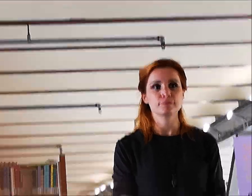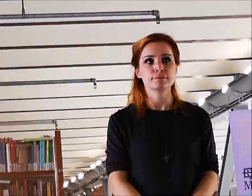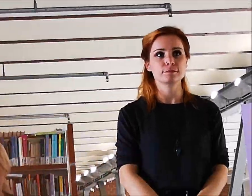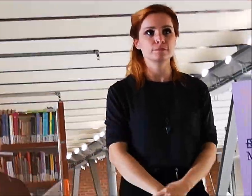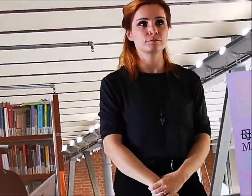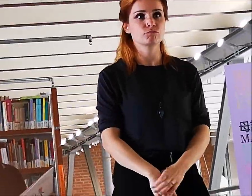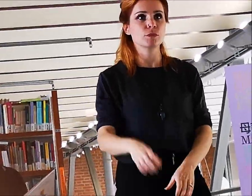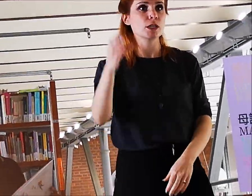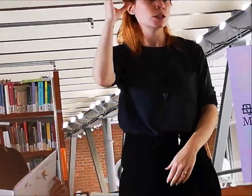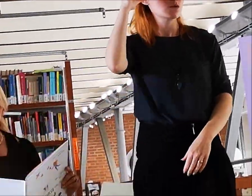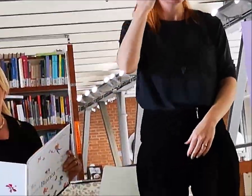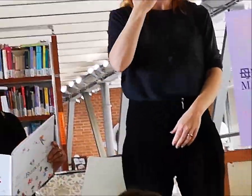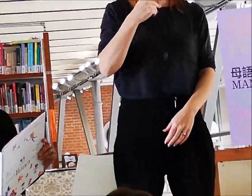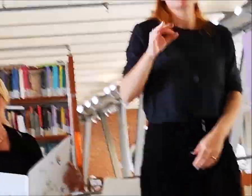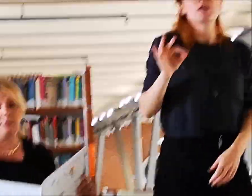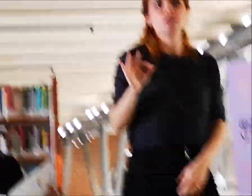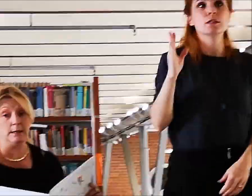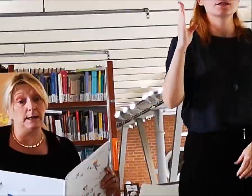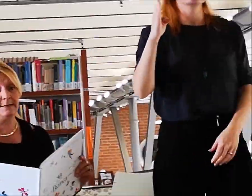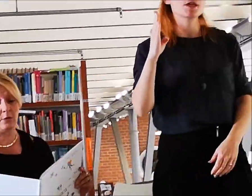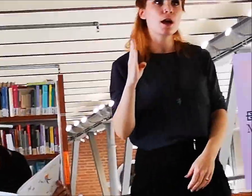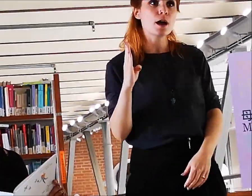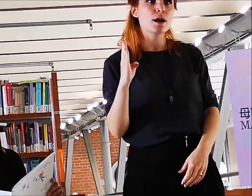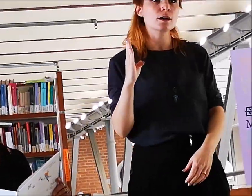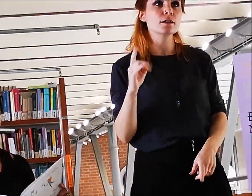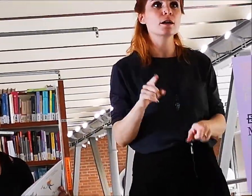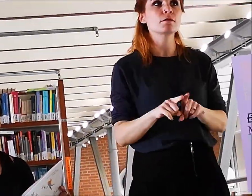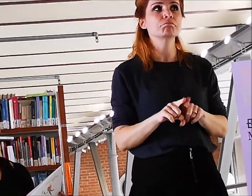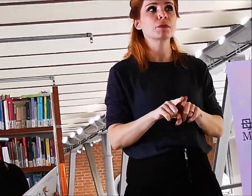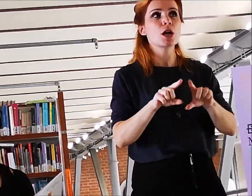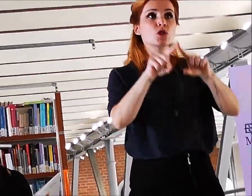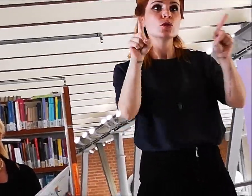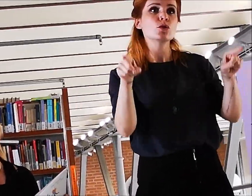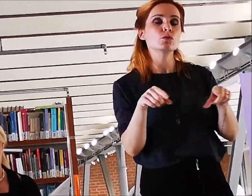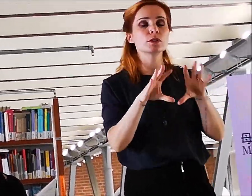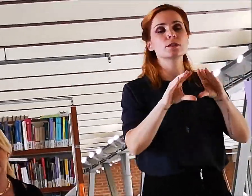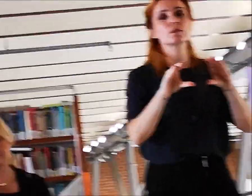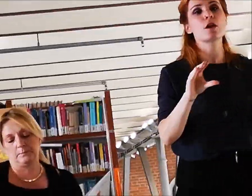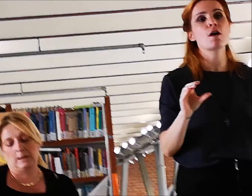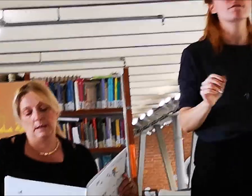I suoni preferiti di Bianca sono quelli tondi e soffici,